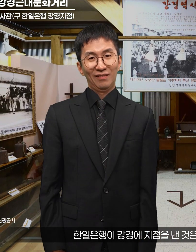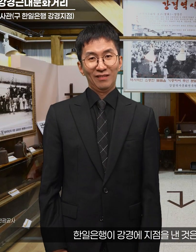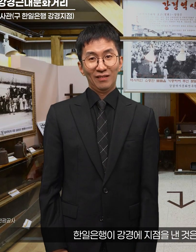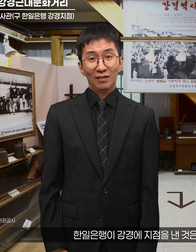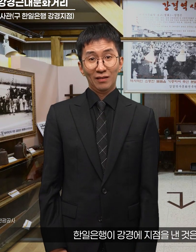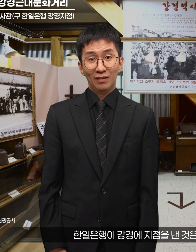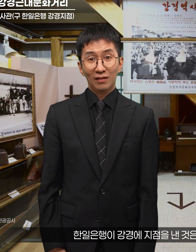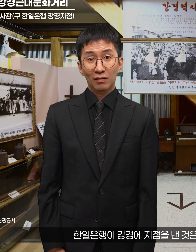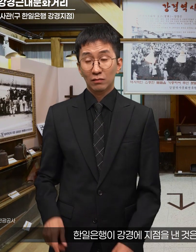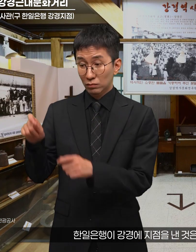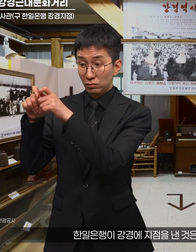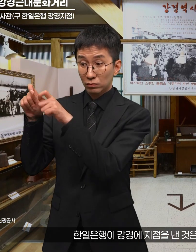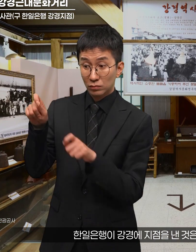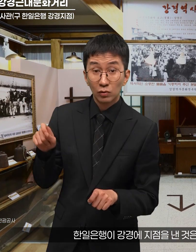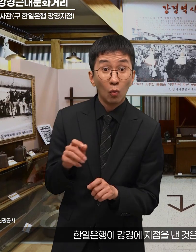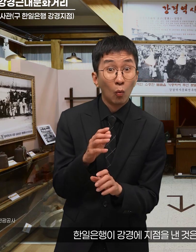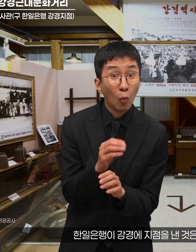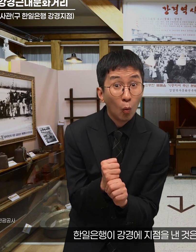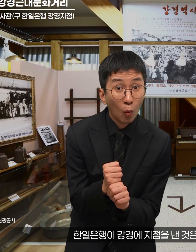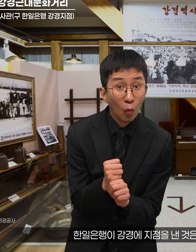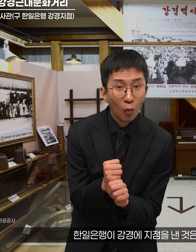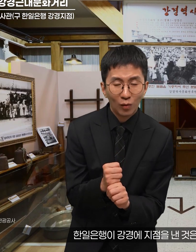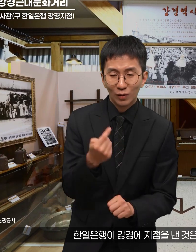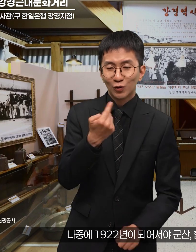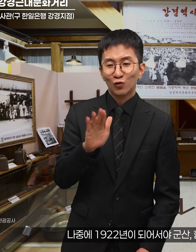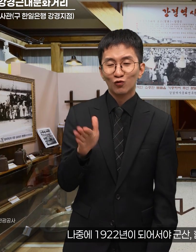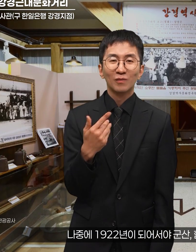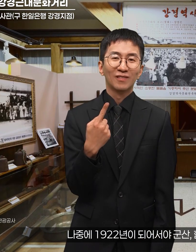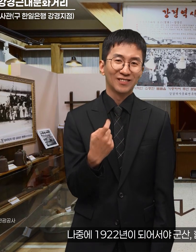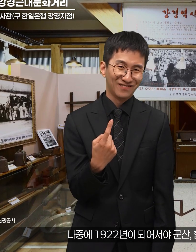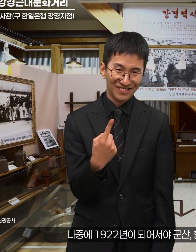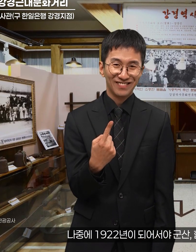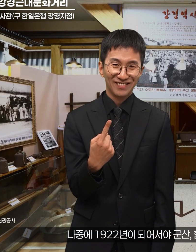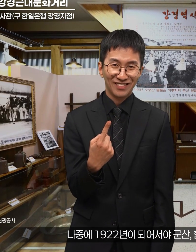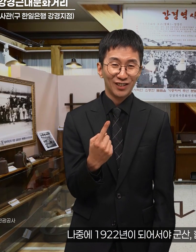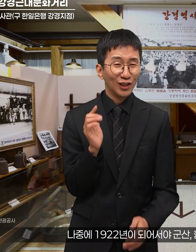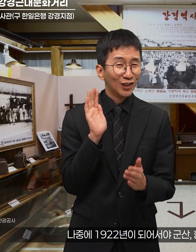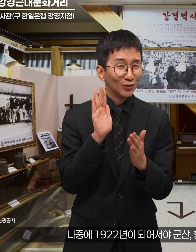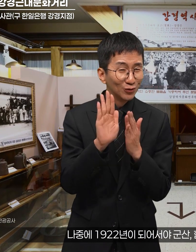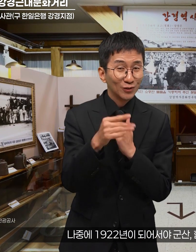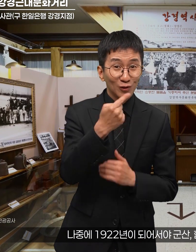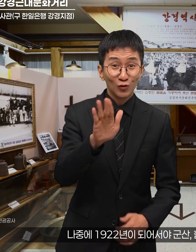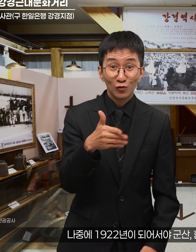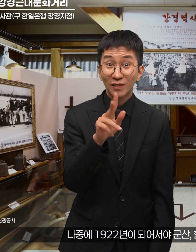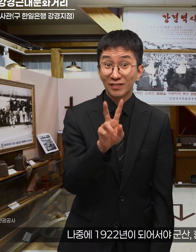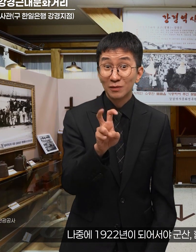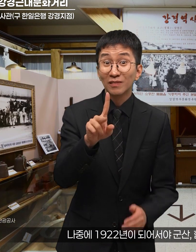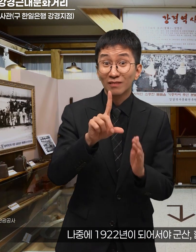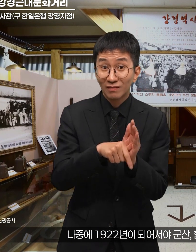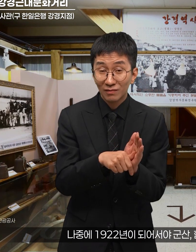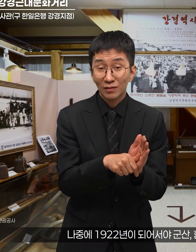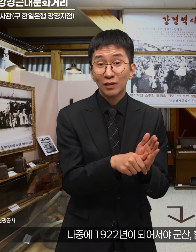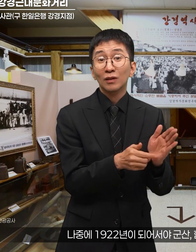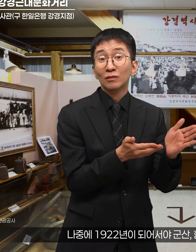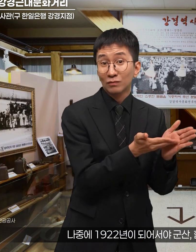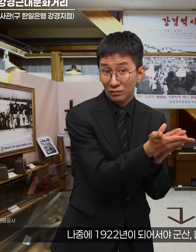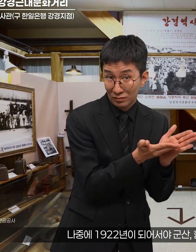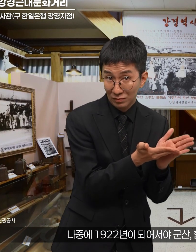것은 1911년이었다고 합니다. 나중에 1922년이 되어서야 군산, 함흥,